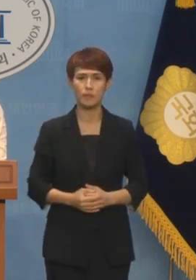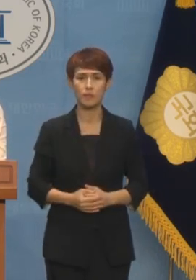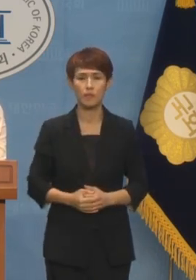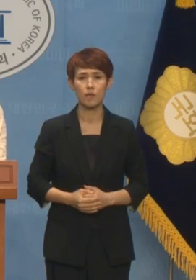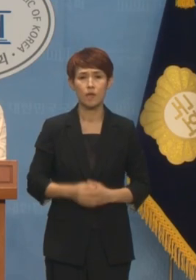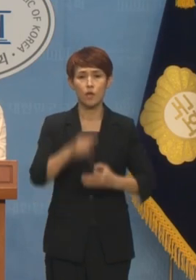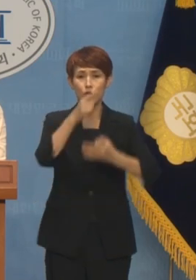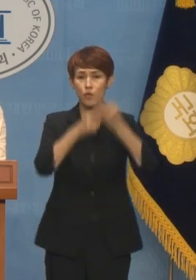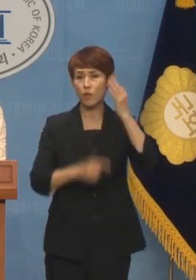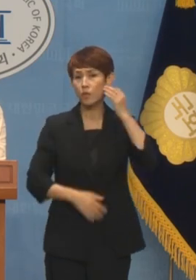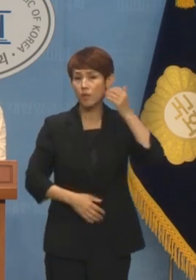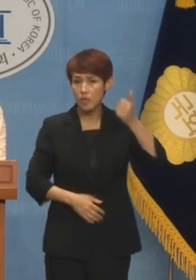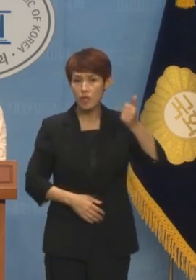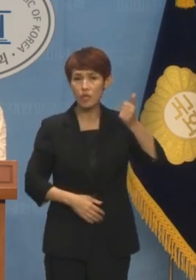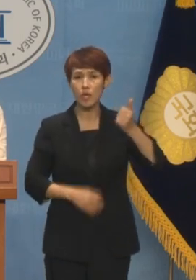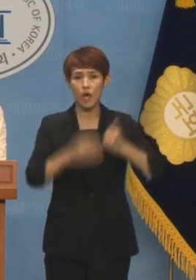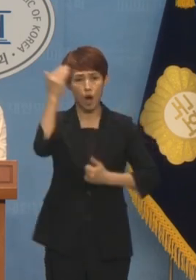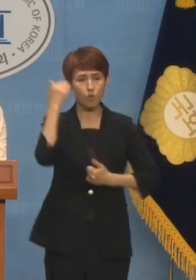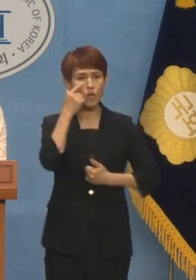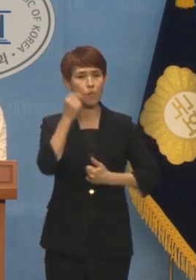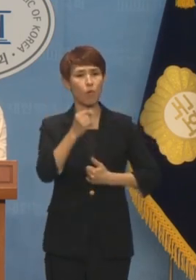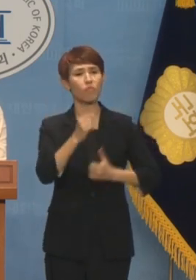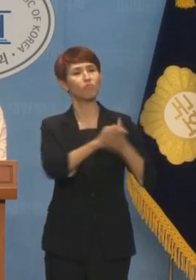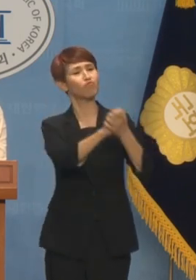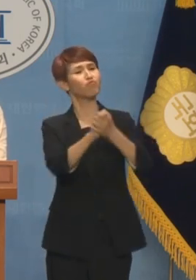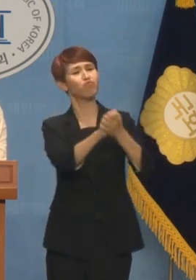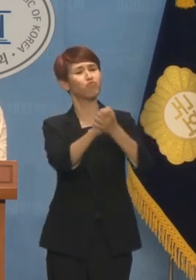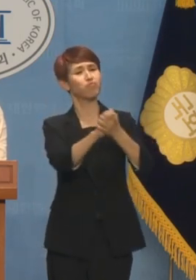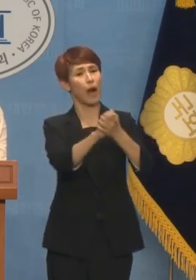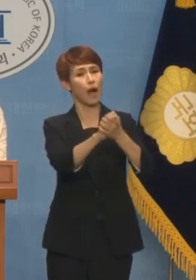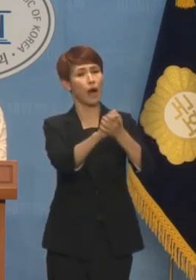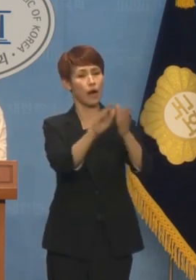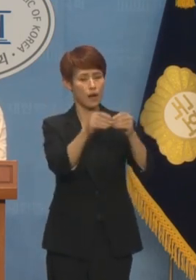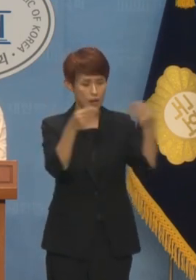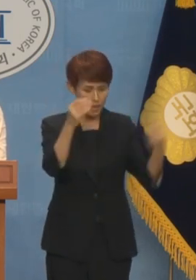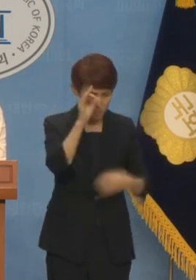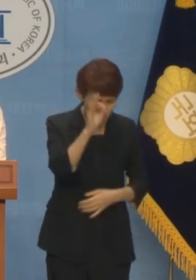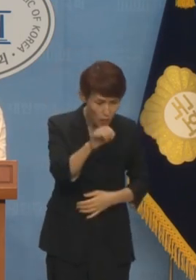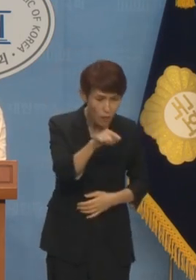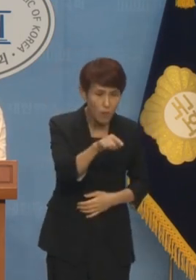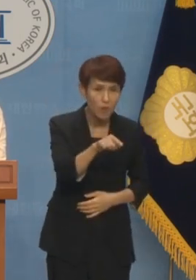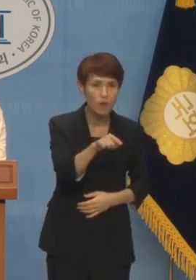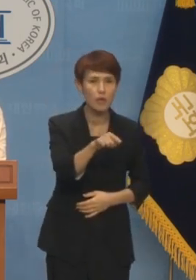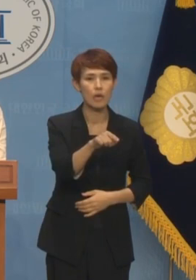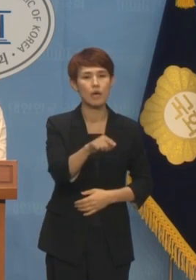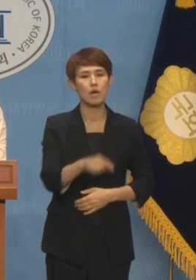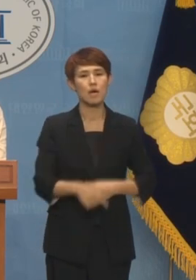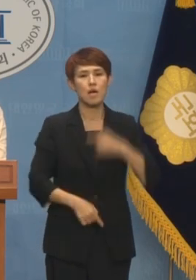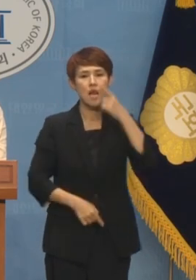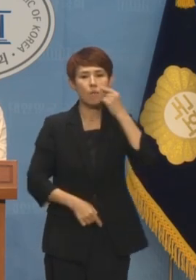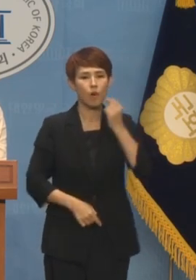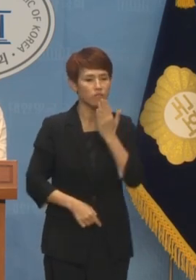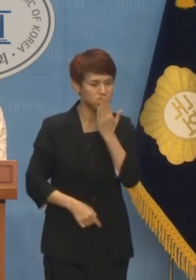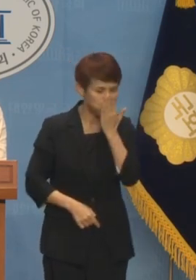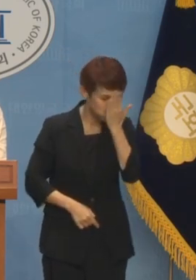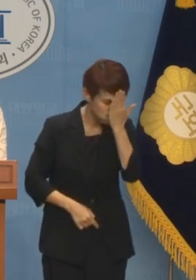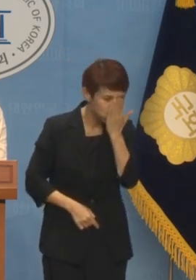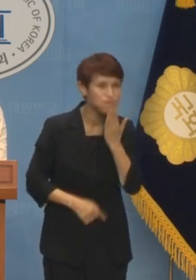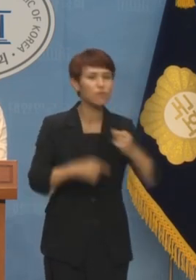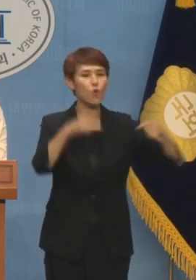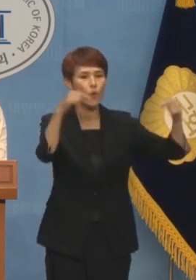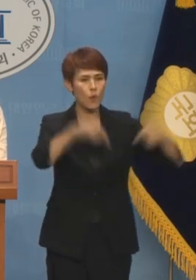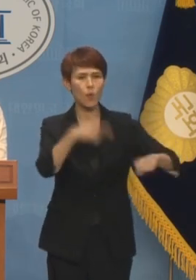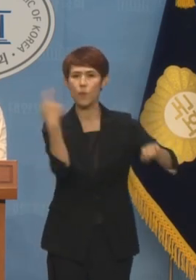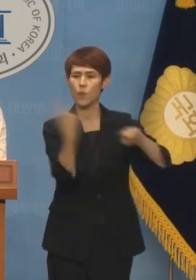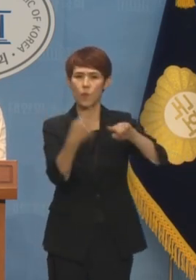윤 대통령이 한일 관계 정상화라고 우겨도 그 본질은 대일 굴종